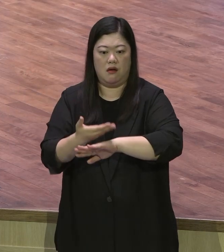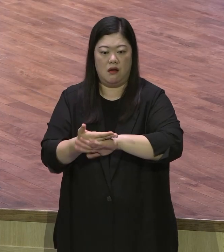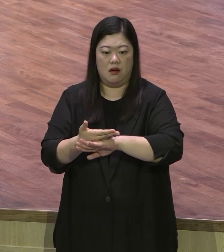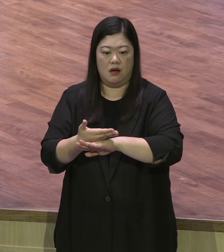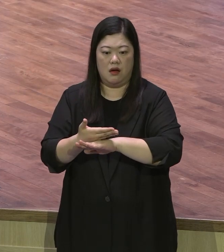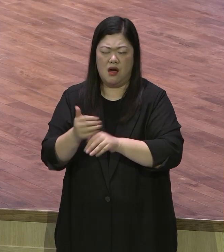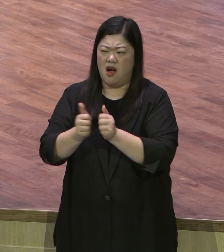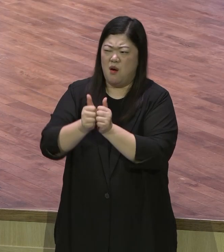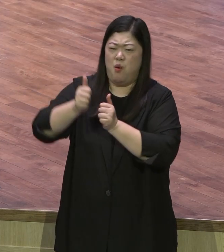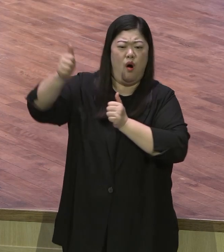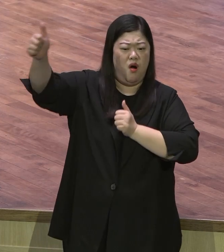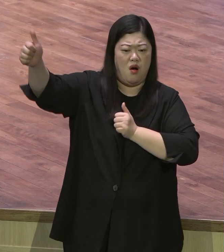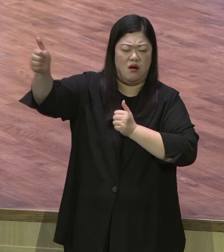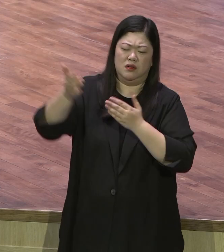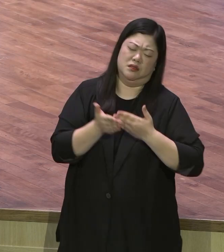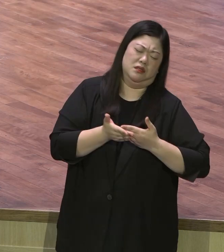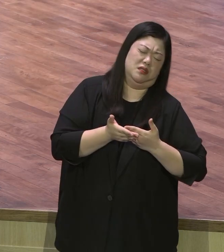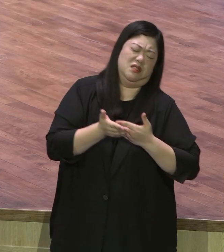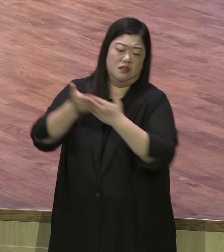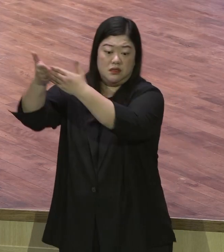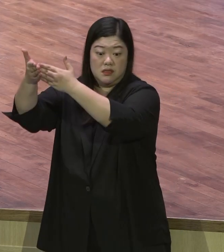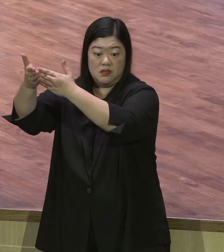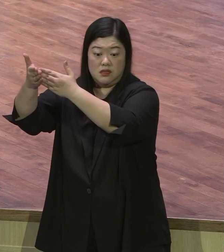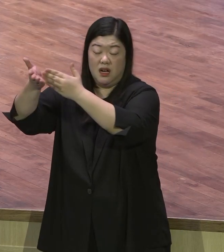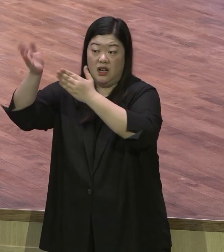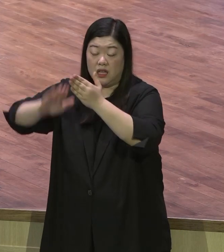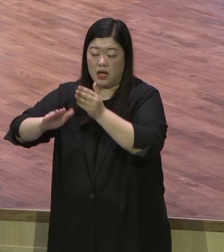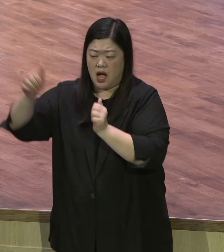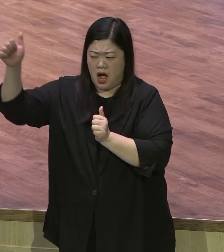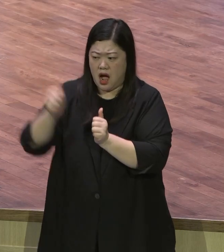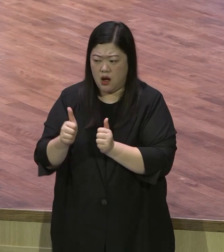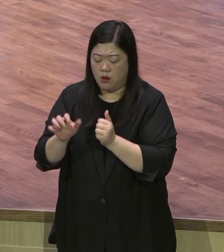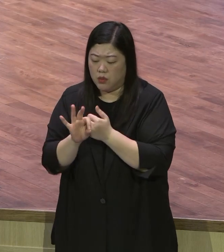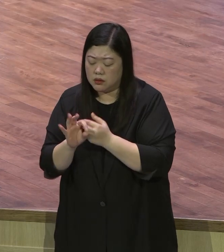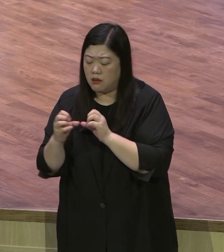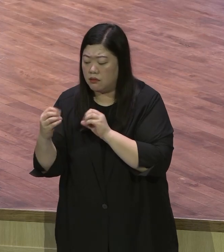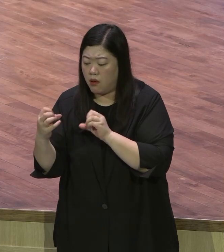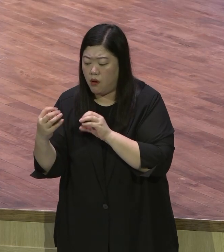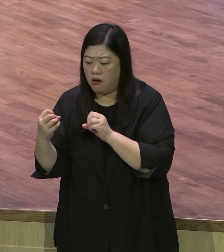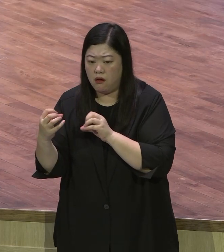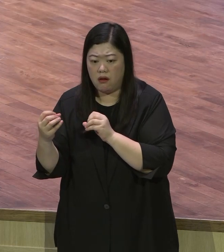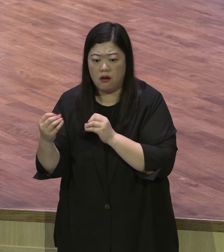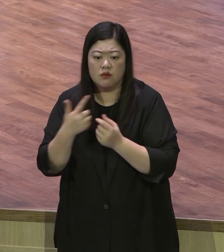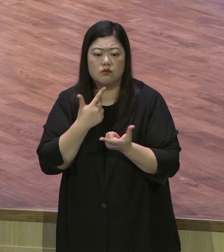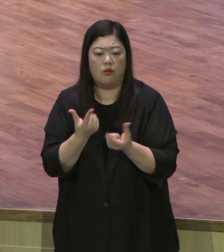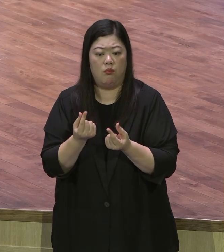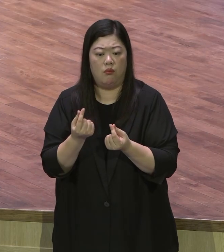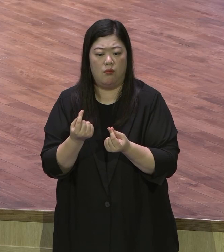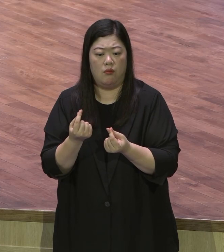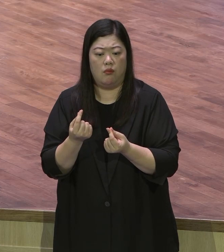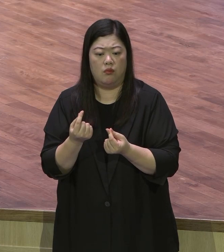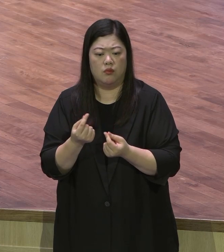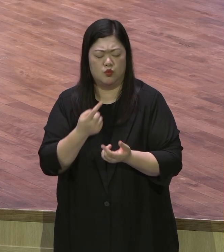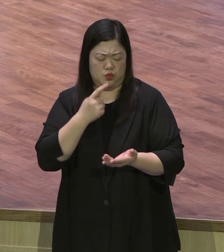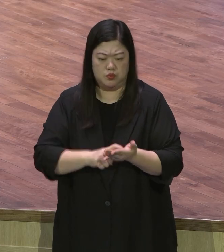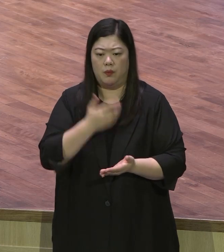서지요. 막 솜털이 서지요. 긴장이 되고 막 굉장히 실감나게.